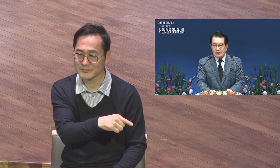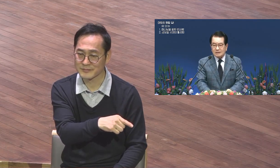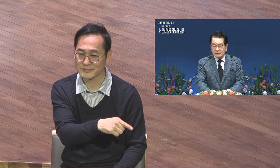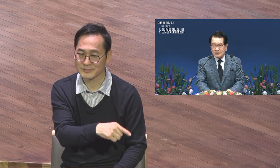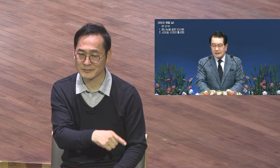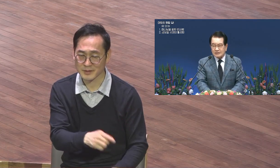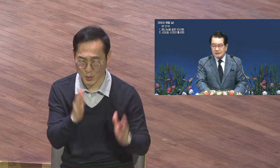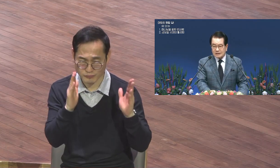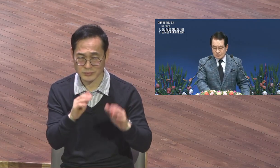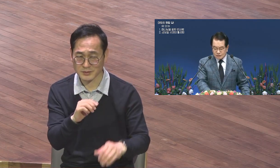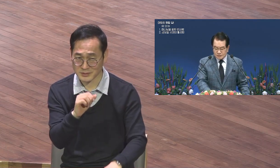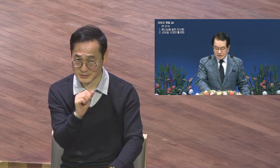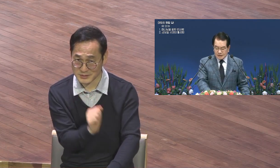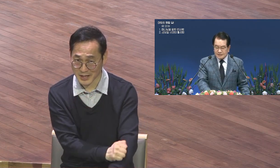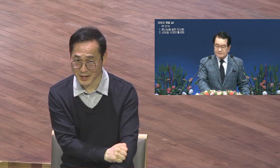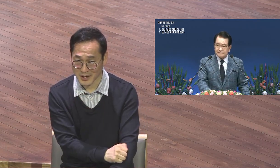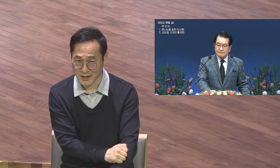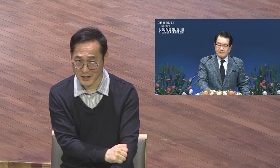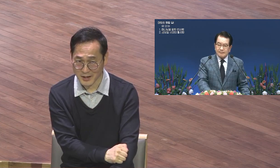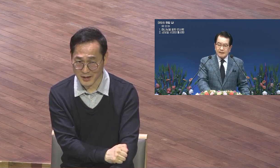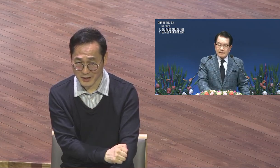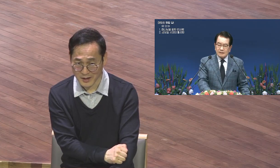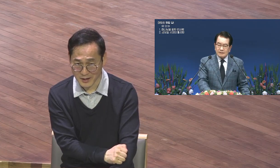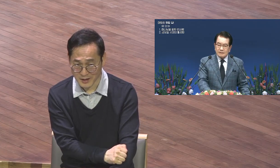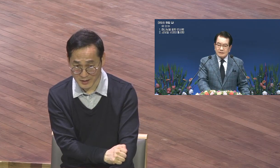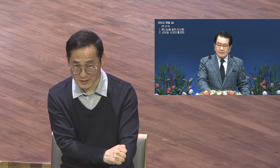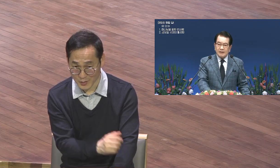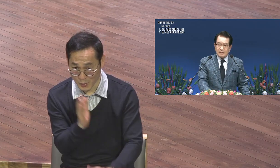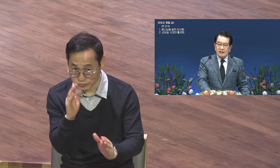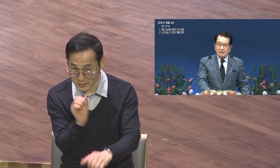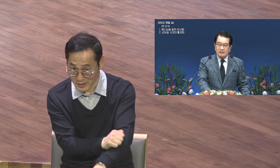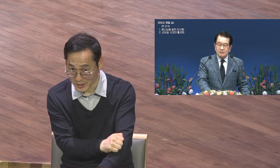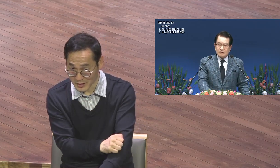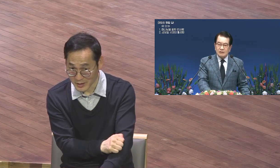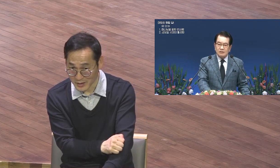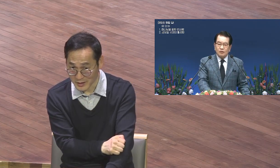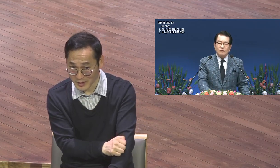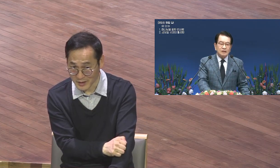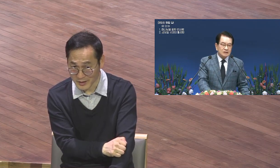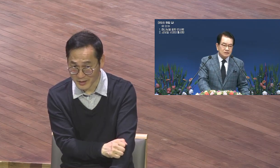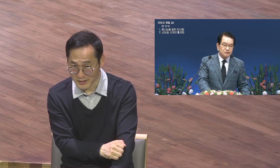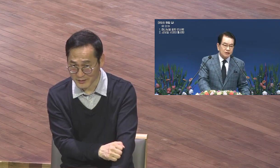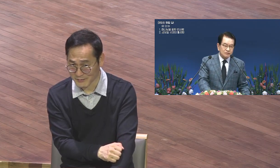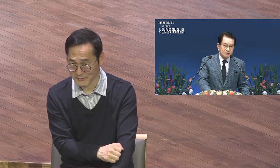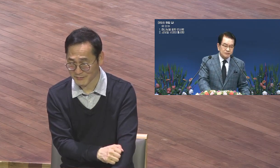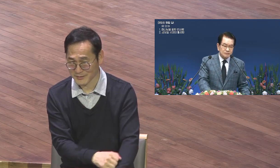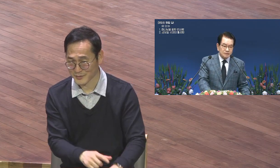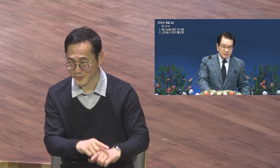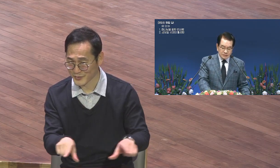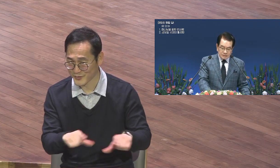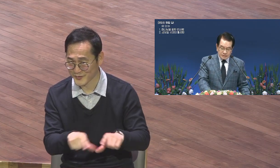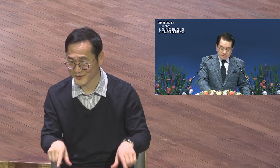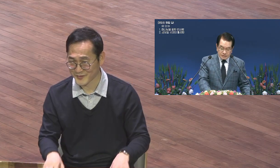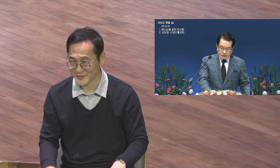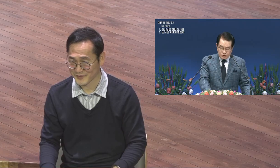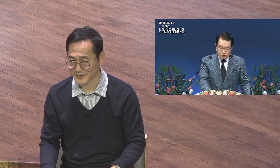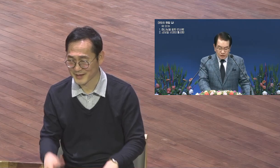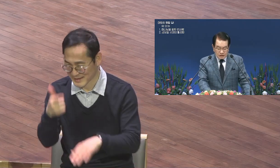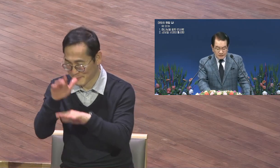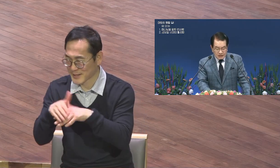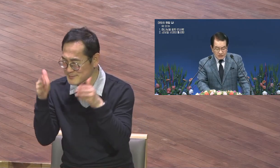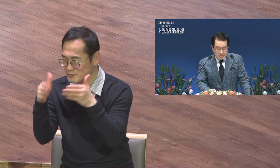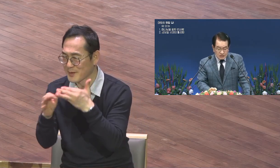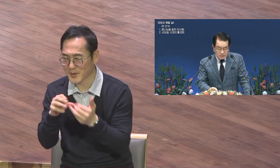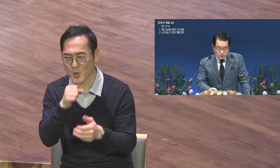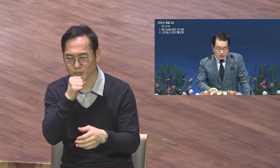그래 공부를 잘해서 그렇게 성적이 안 좋습니까? 예배는 은혜 받으면 더 공부 잘 집중할 수 있어요.